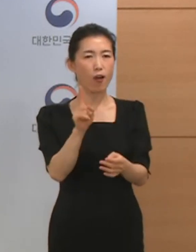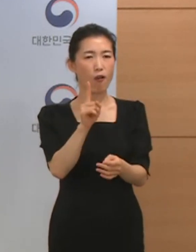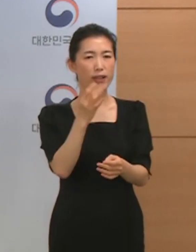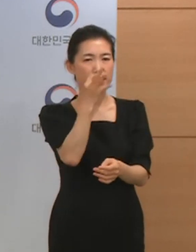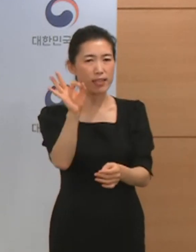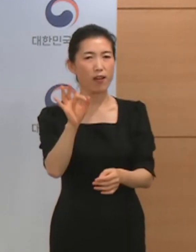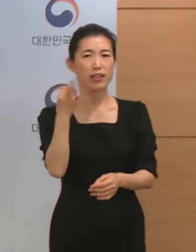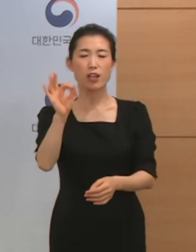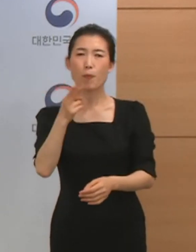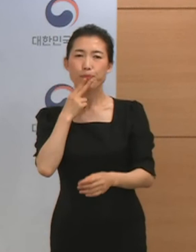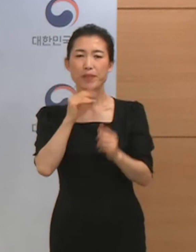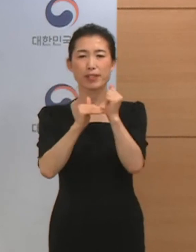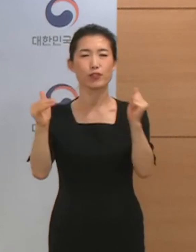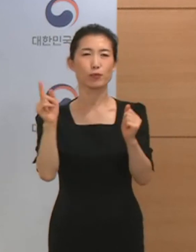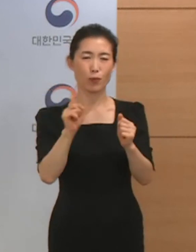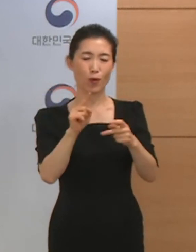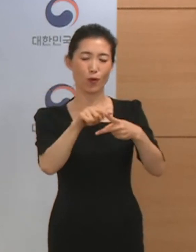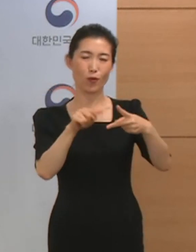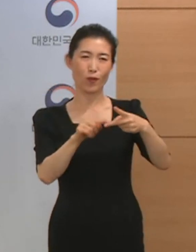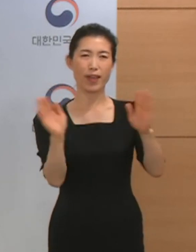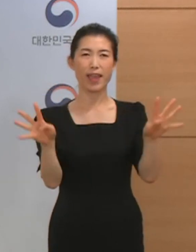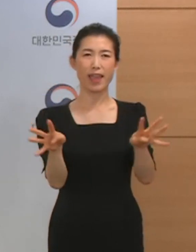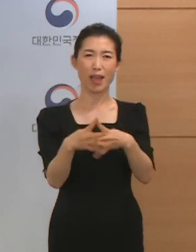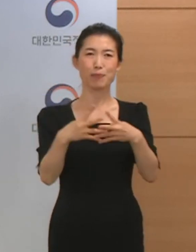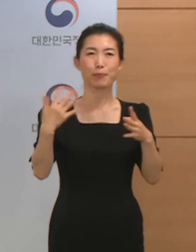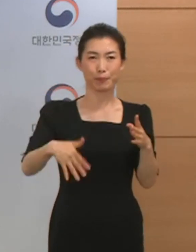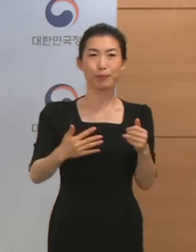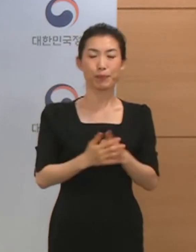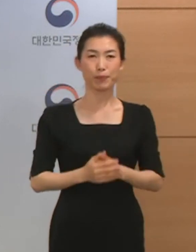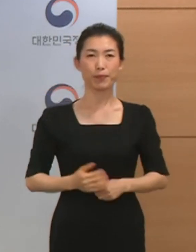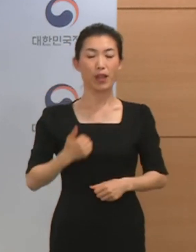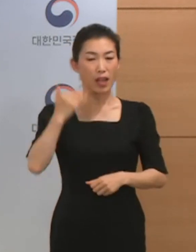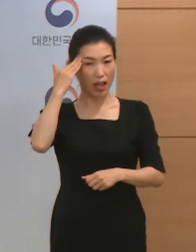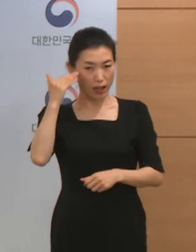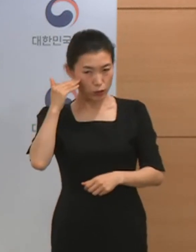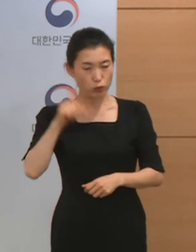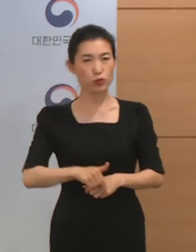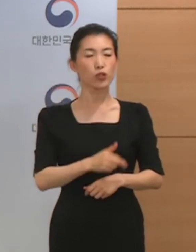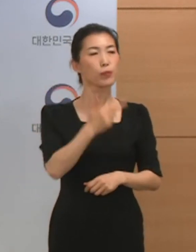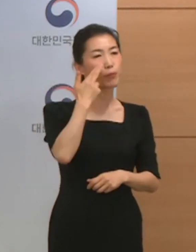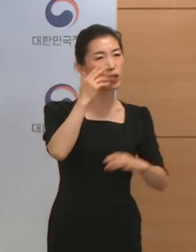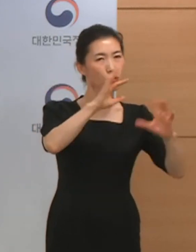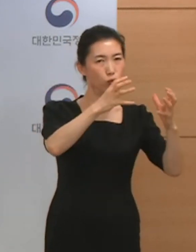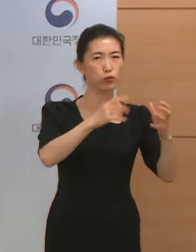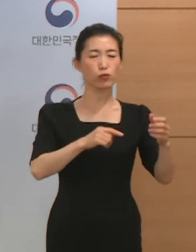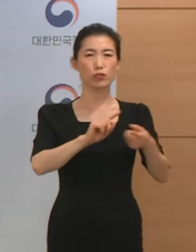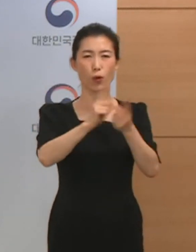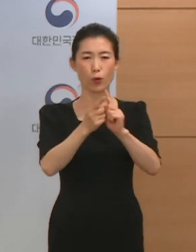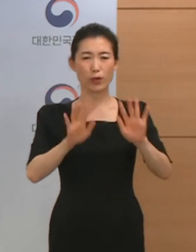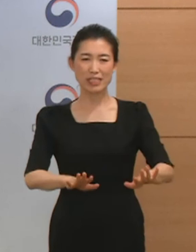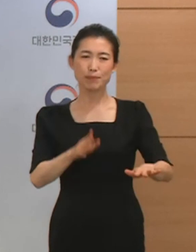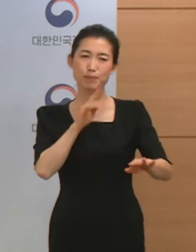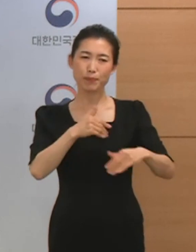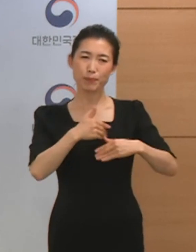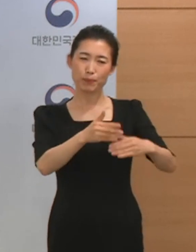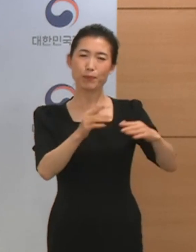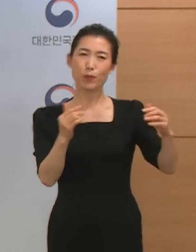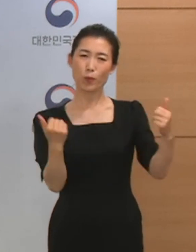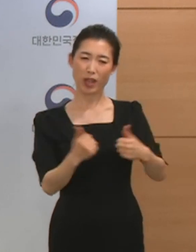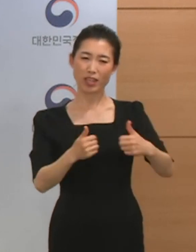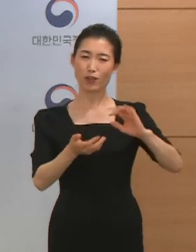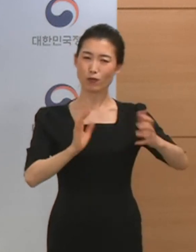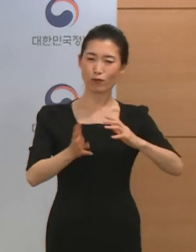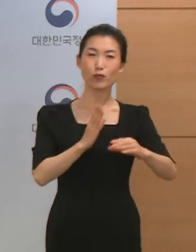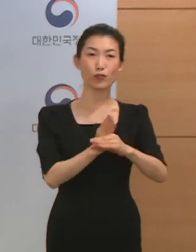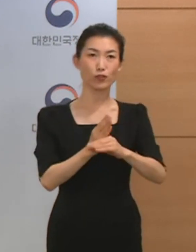있는 중이고 우리의 경우에도 미국이나 다른 나라들과 함께 이런 부분들은 실무적으로 논의를 하고 있는 상황입니다.